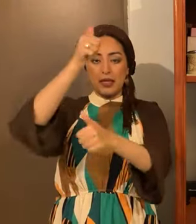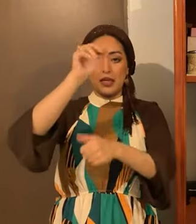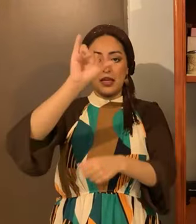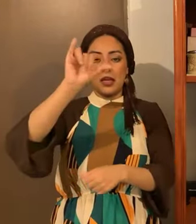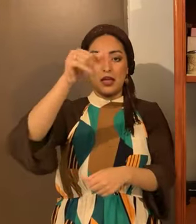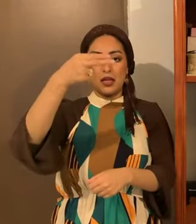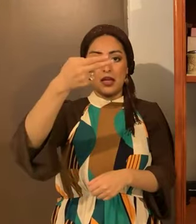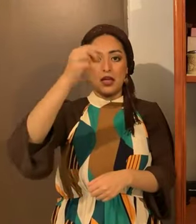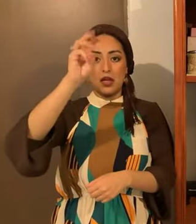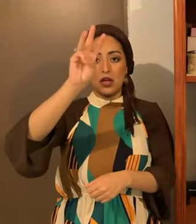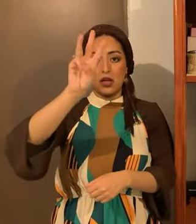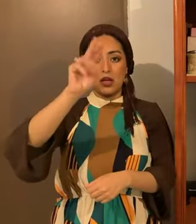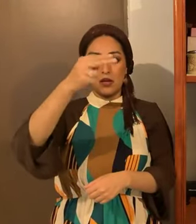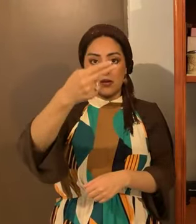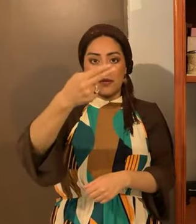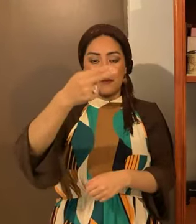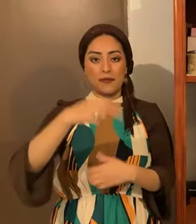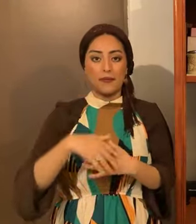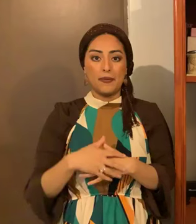Yahweh.